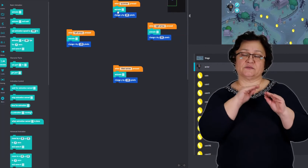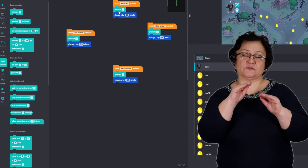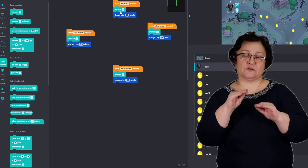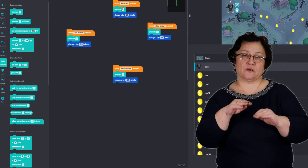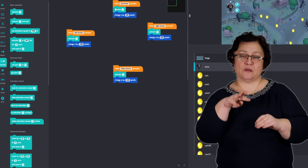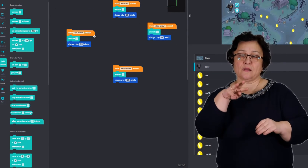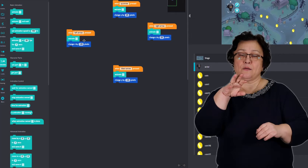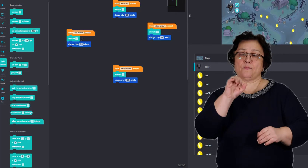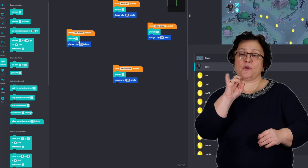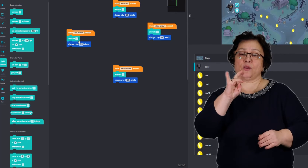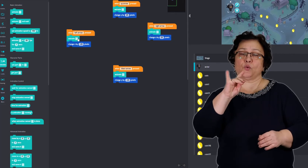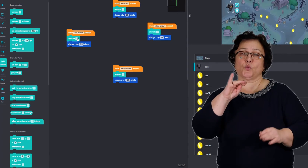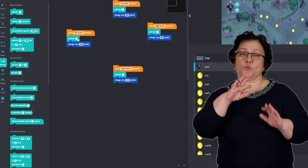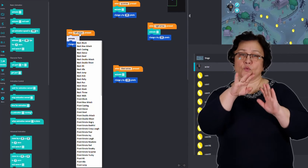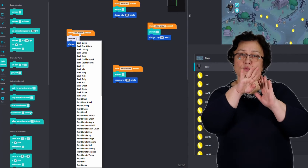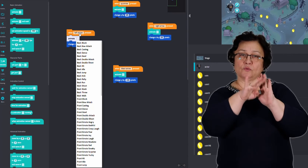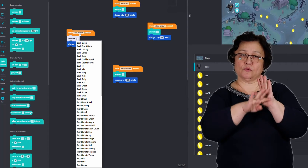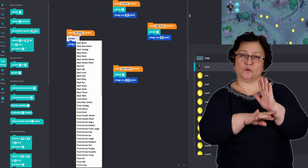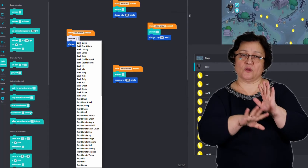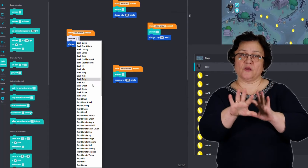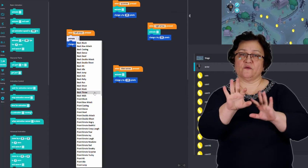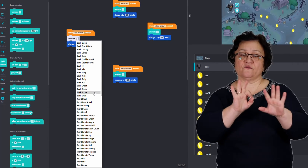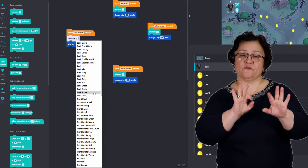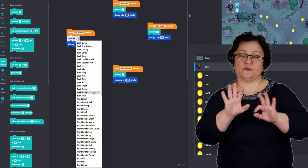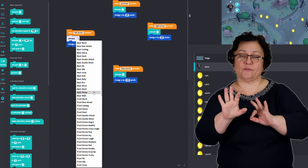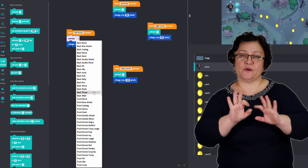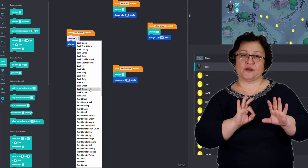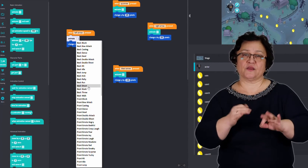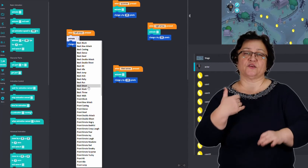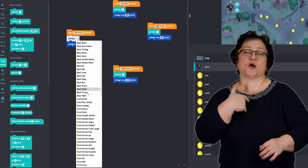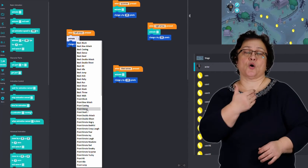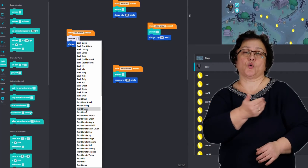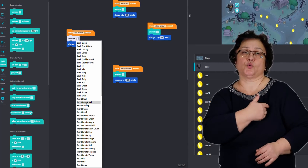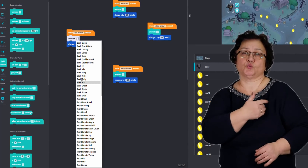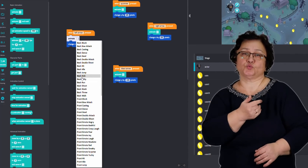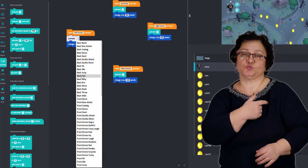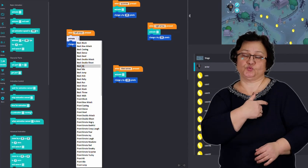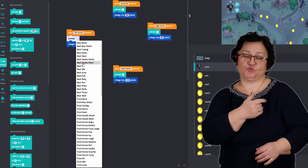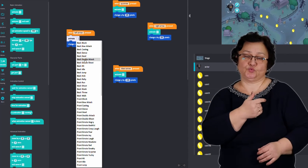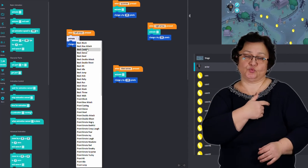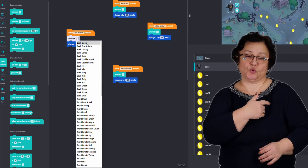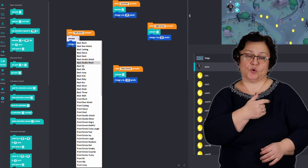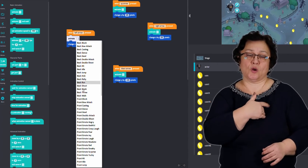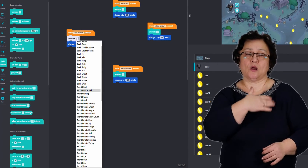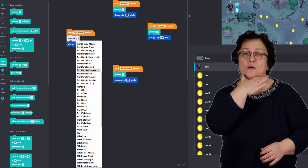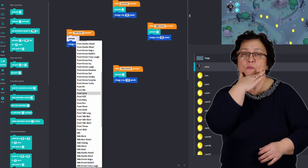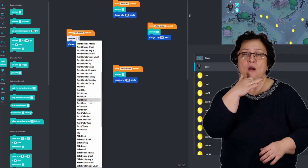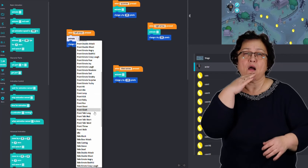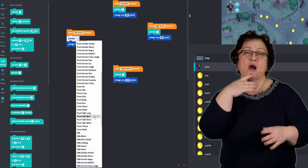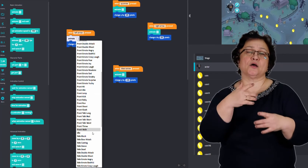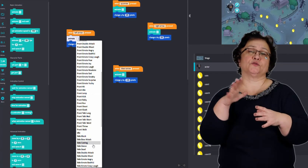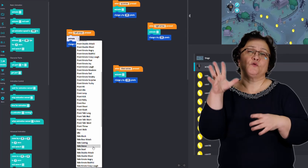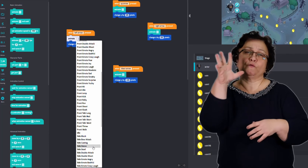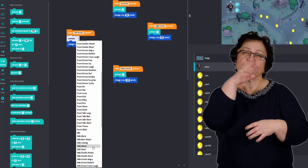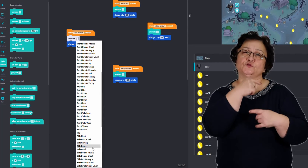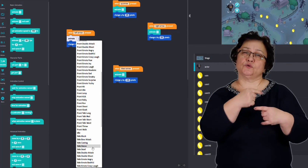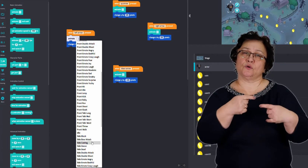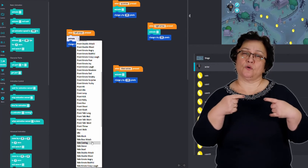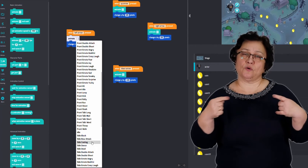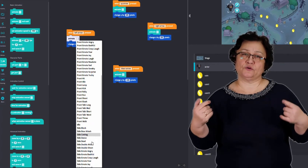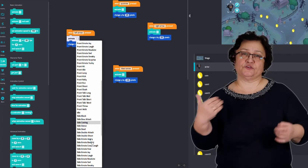ми ставимо меню і вибираємо. От я хочу, щоб він вам... Да, тут багато